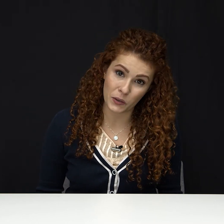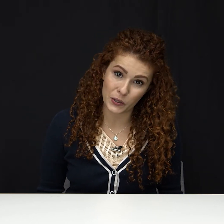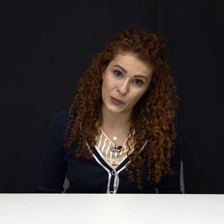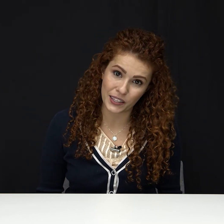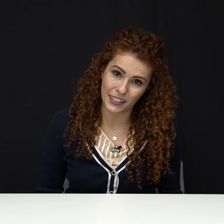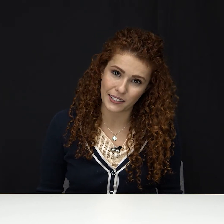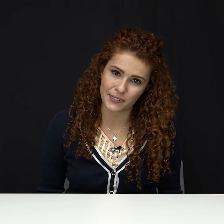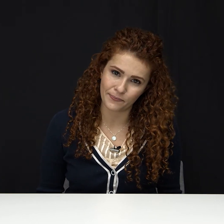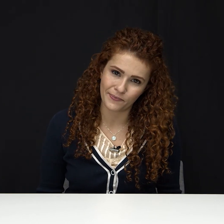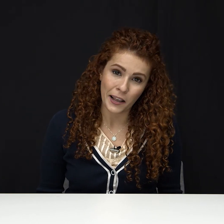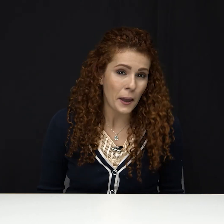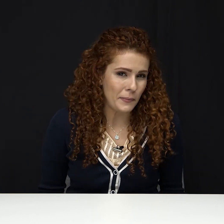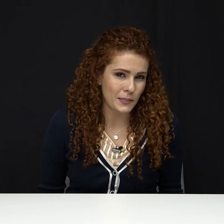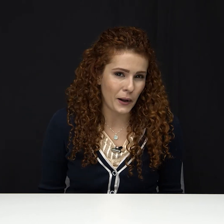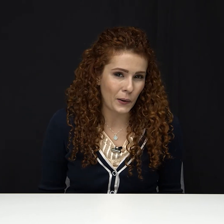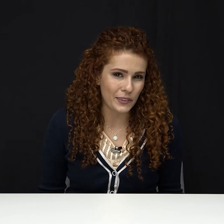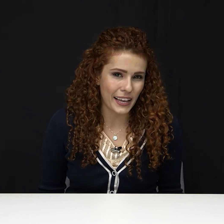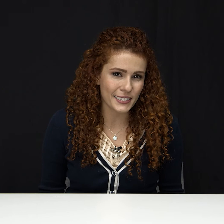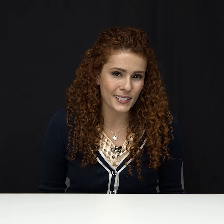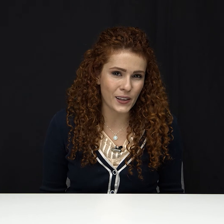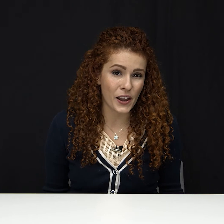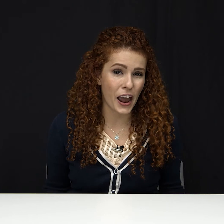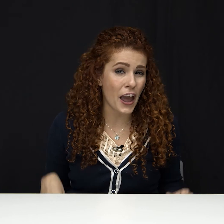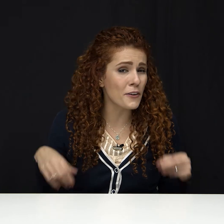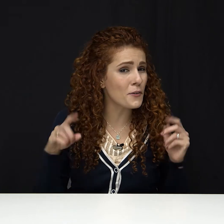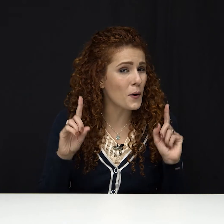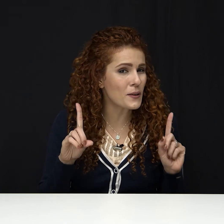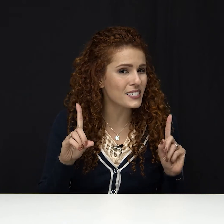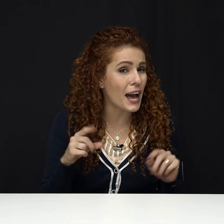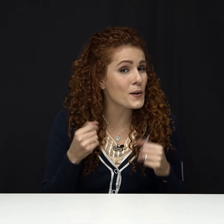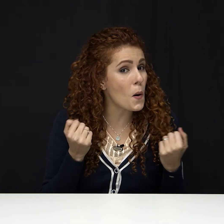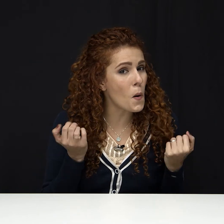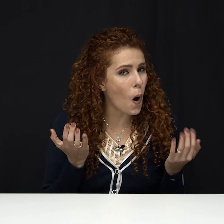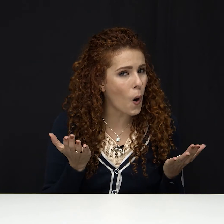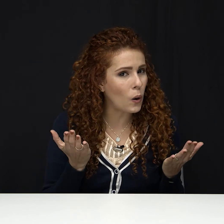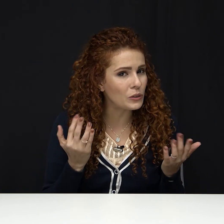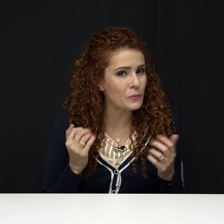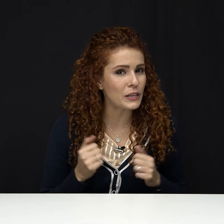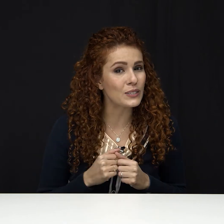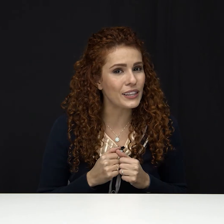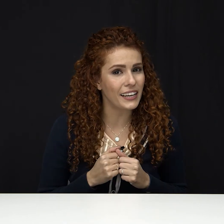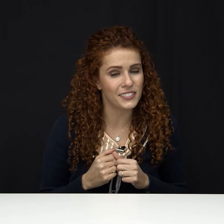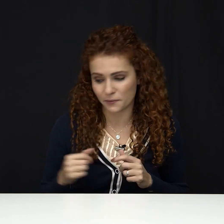capítulo 3. Mas para contar essa história, eu vou começar com outro personagem.